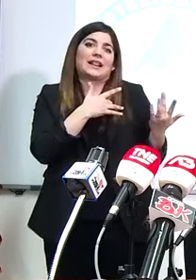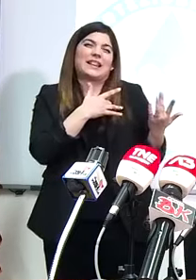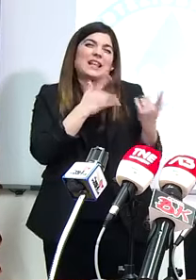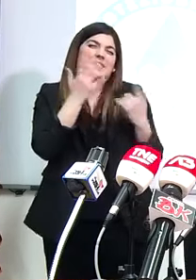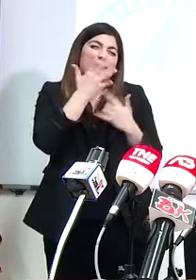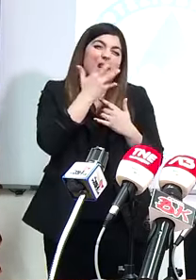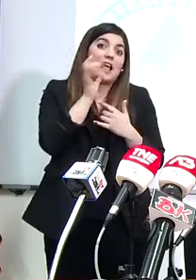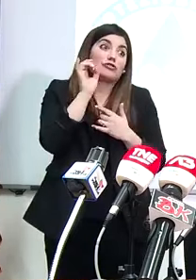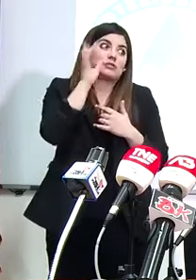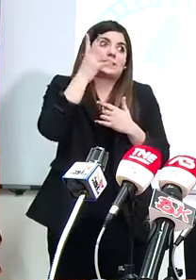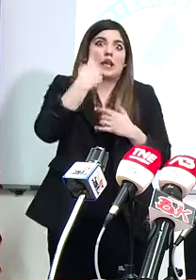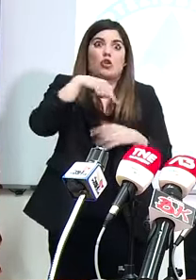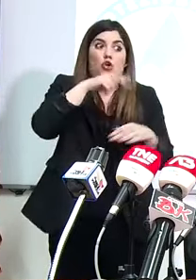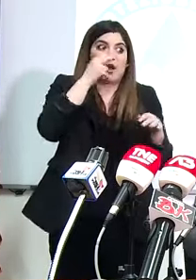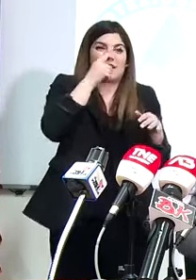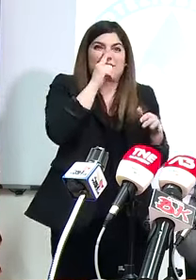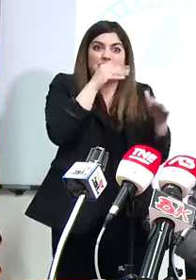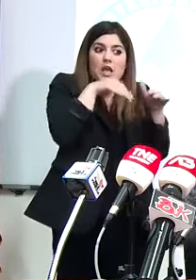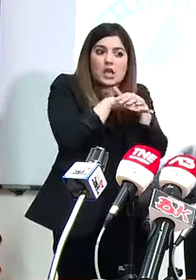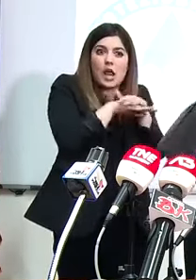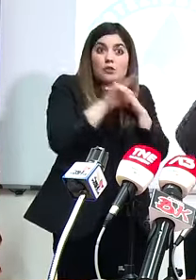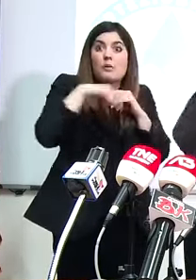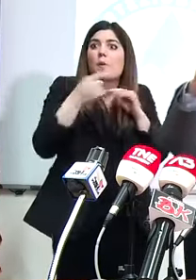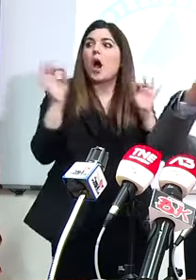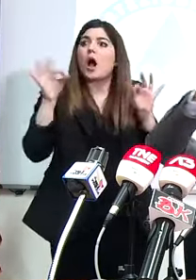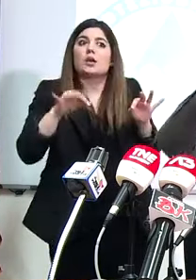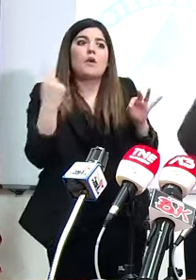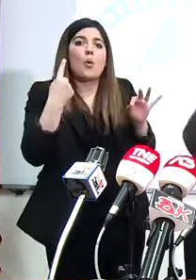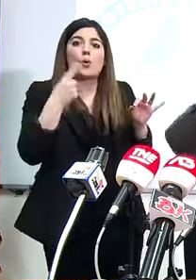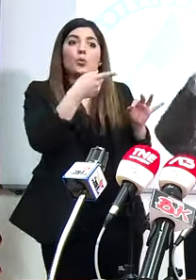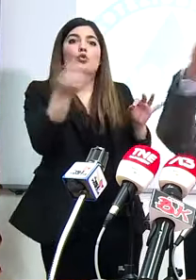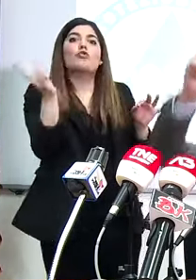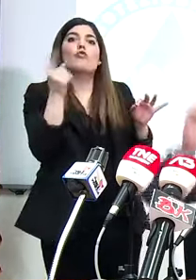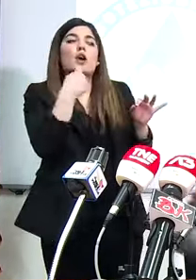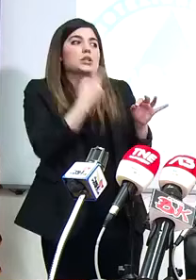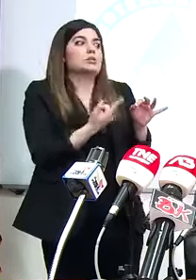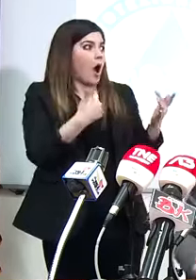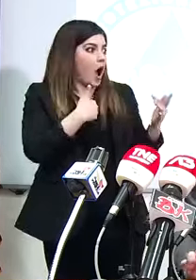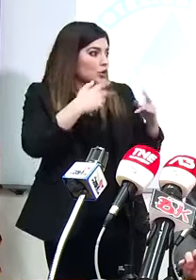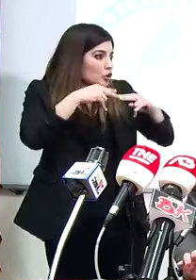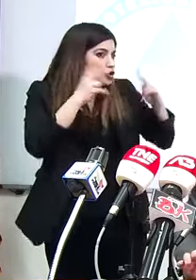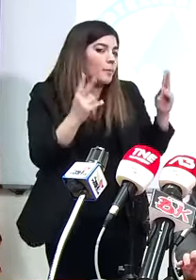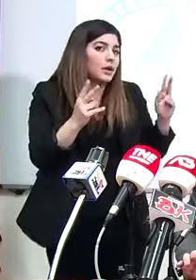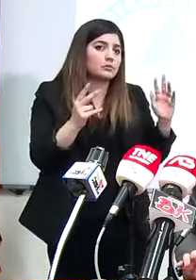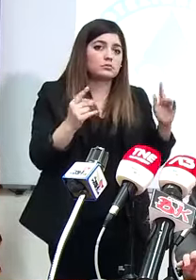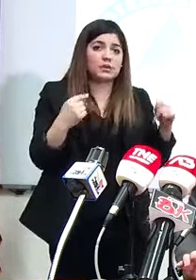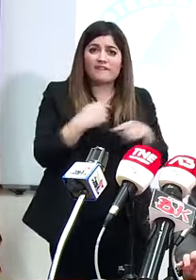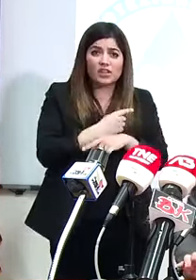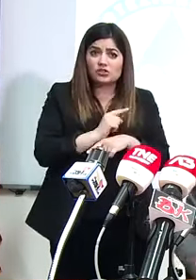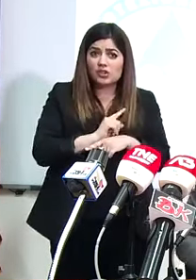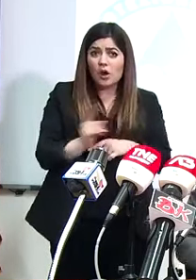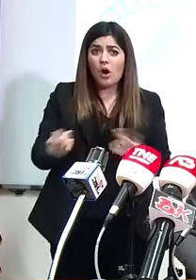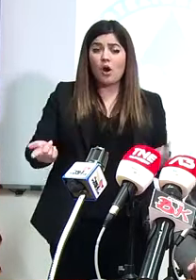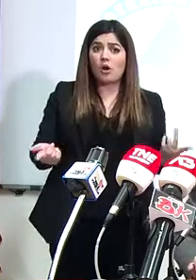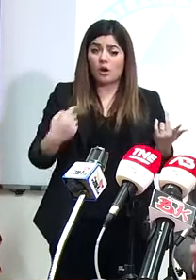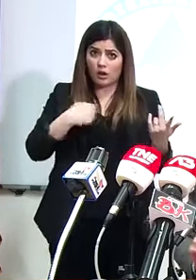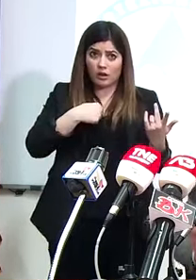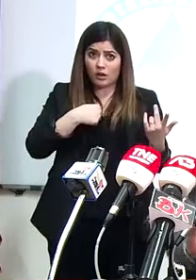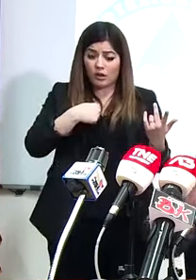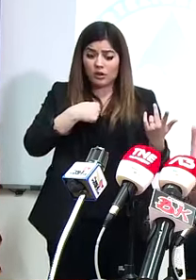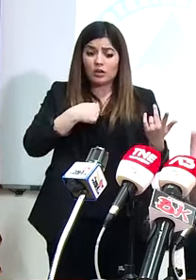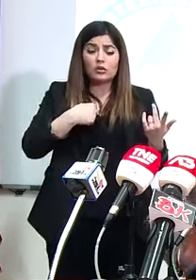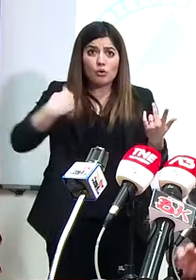in segreto e poi è forse arrivato qualcuno di voi essere tu io ho scoperto che state trattando tutto questo alla luce del sole più